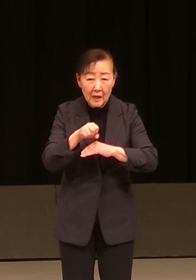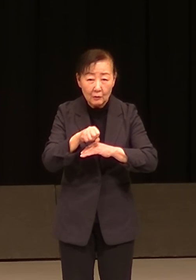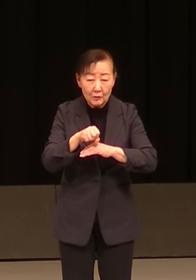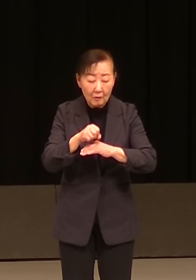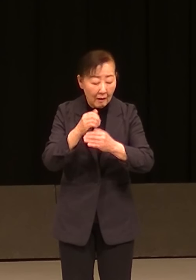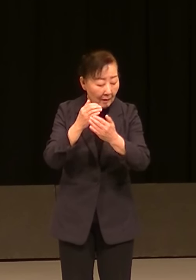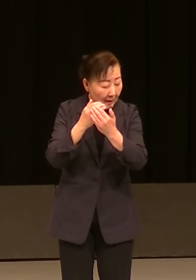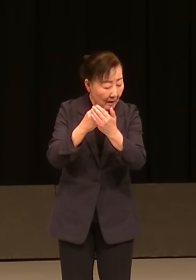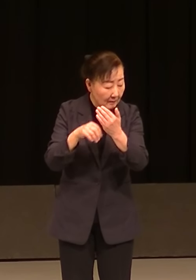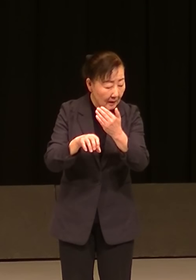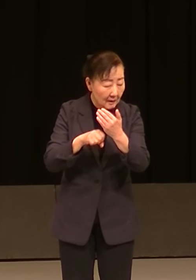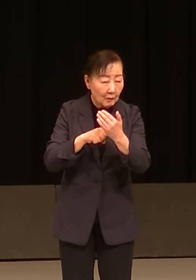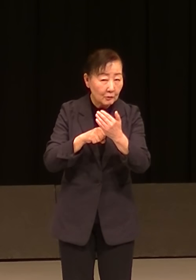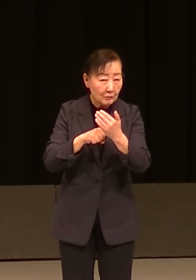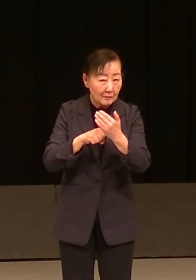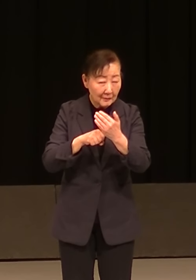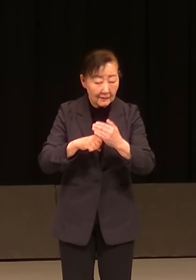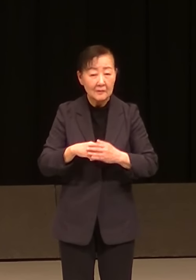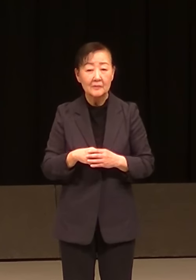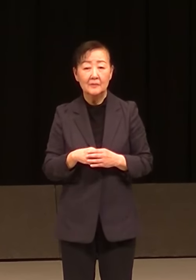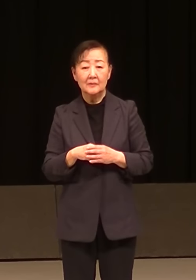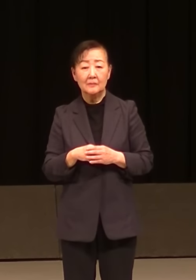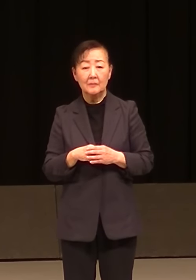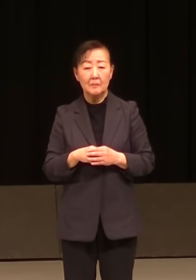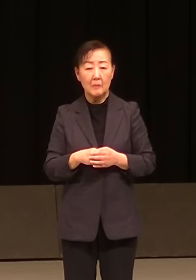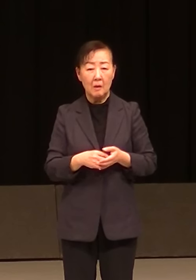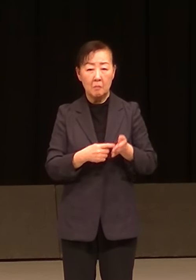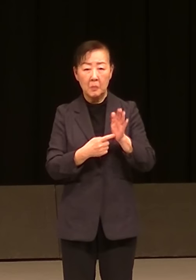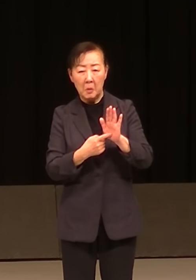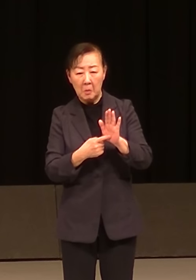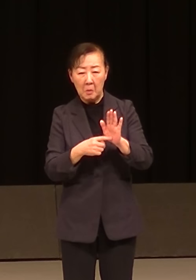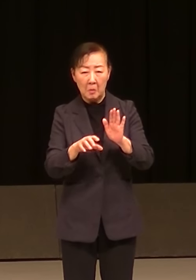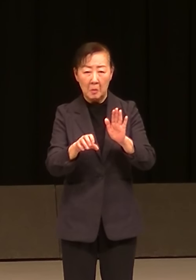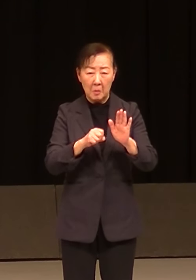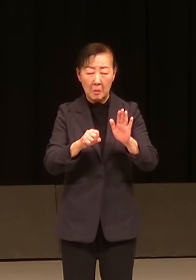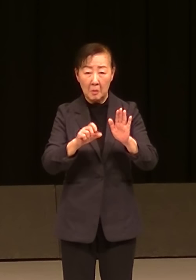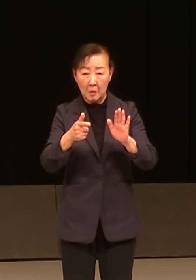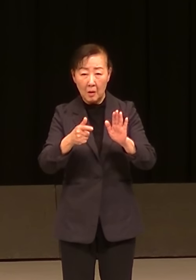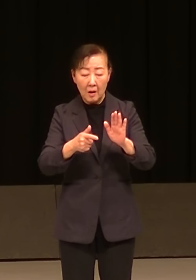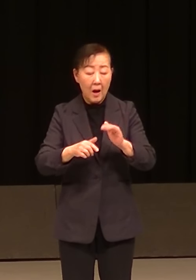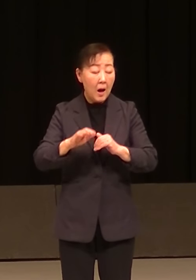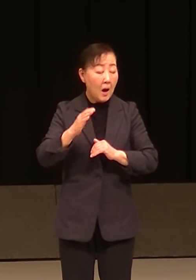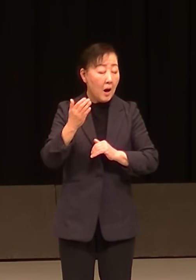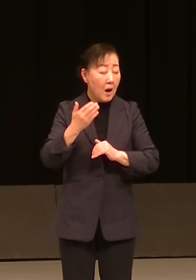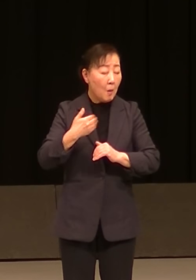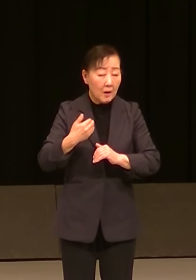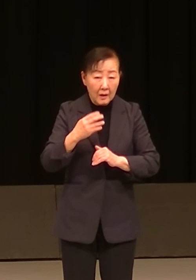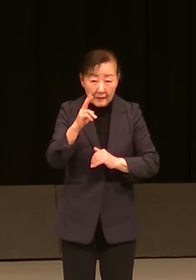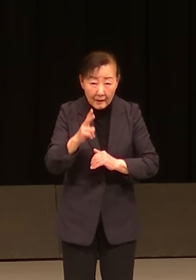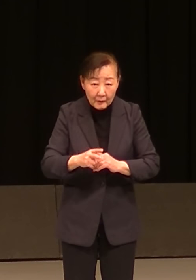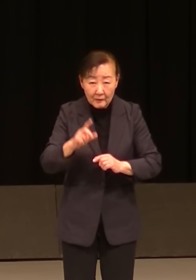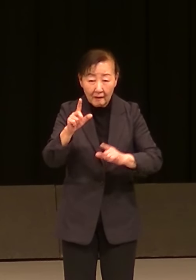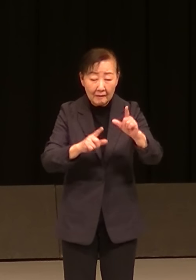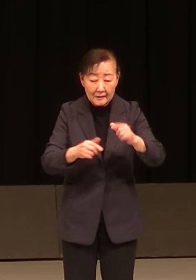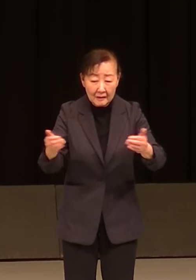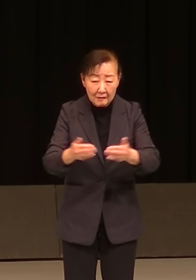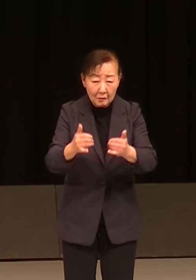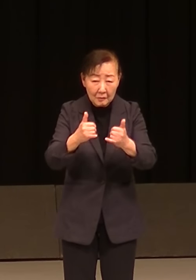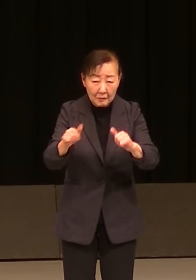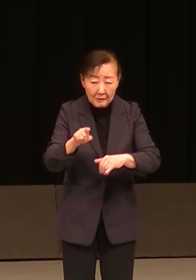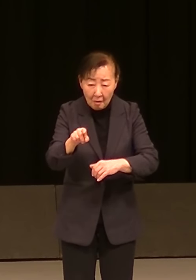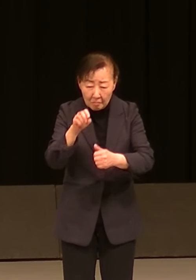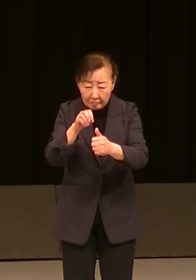れ搾取です。露骨に搾取しているということがわからないような形で労働者をいじめ